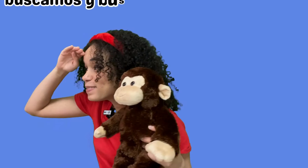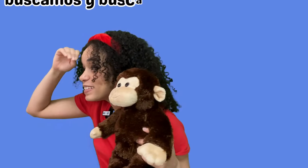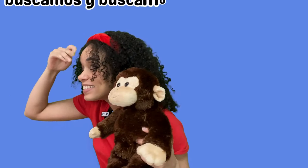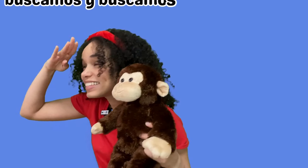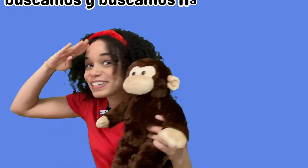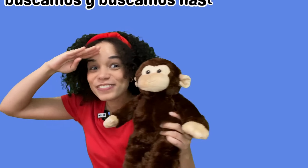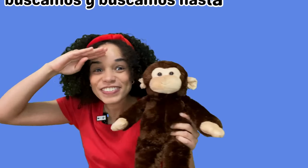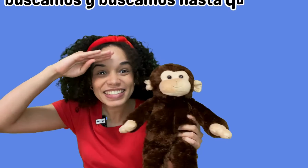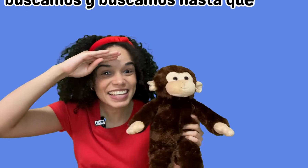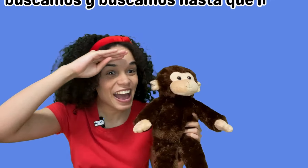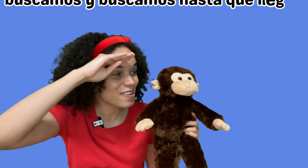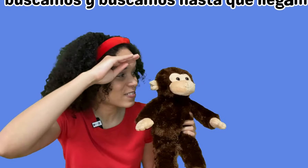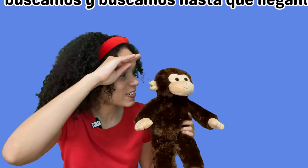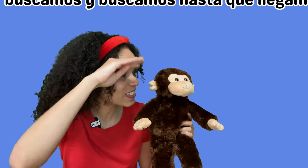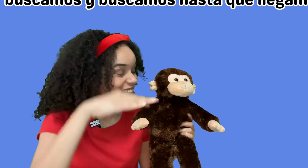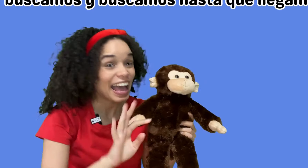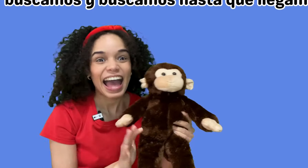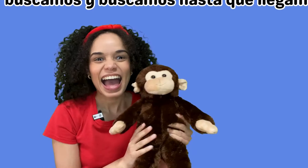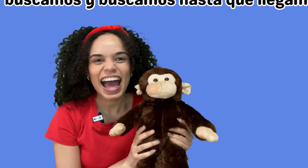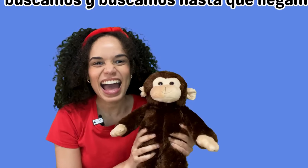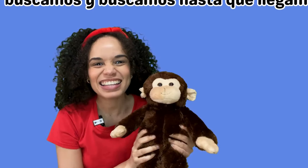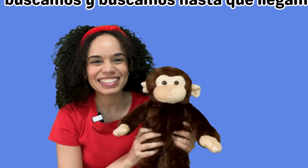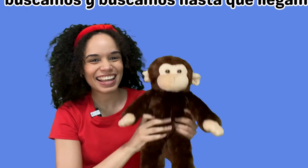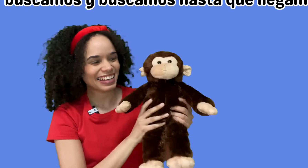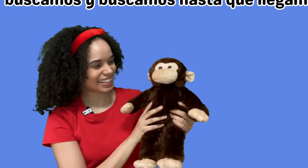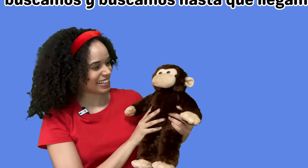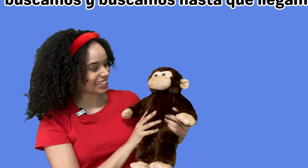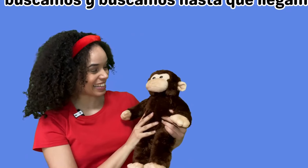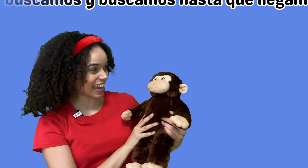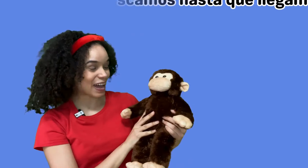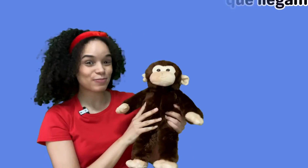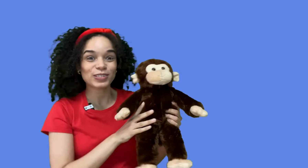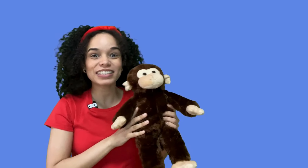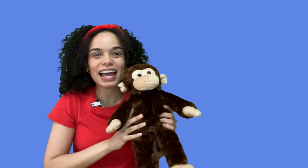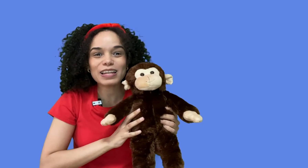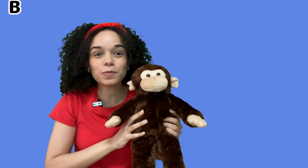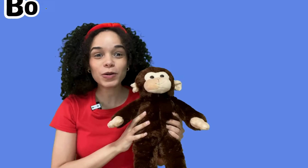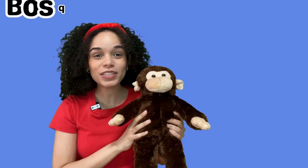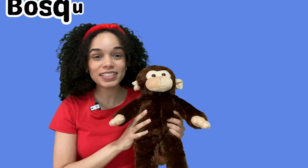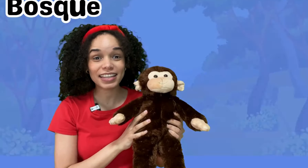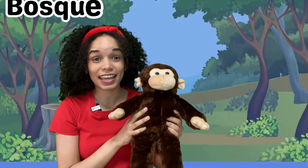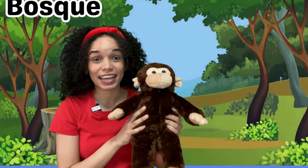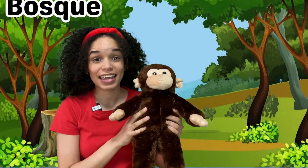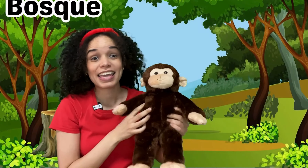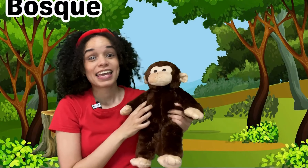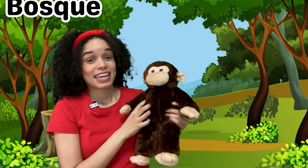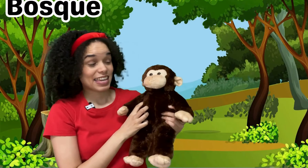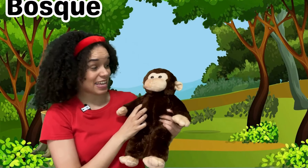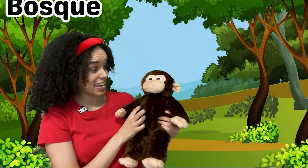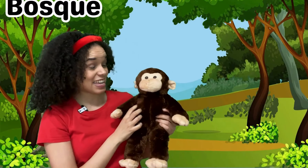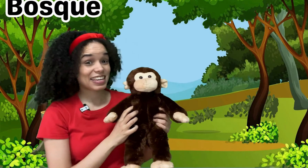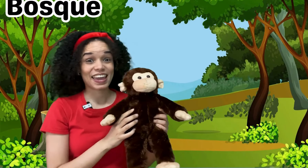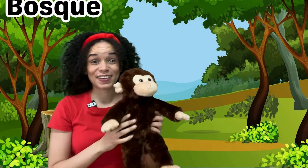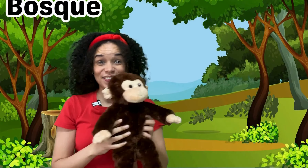y buscamos hasta que llegamos al bosque y